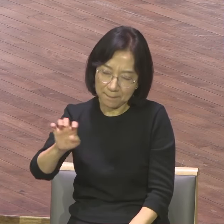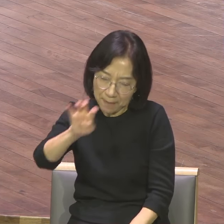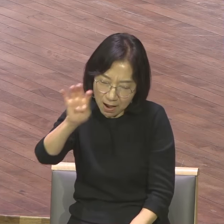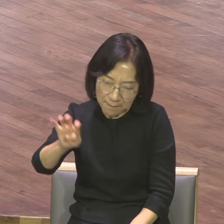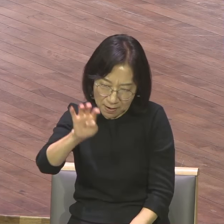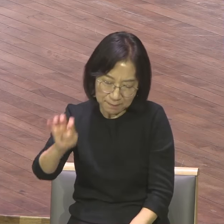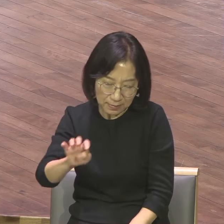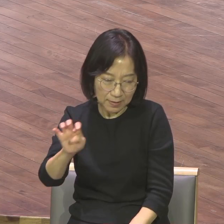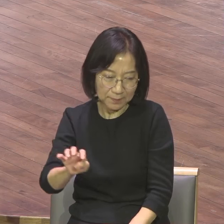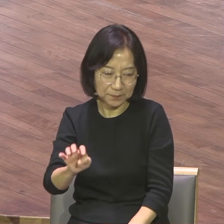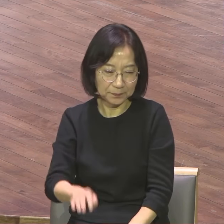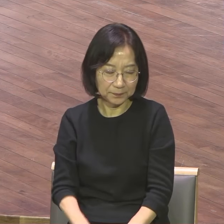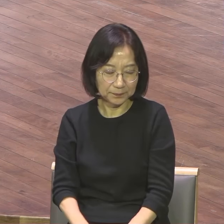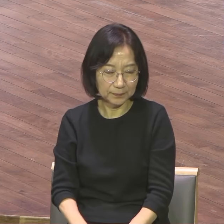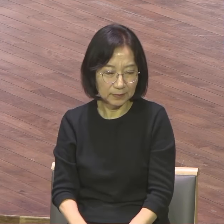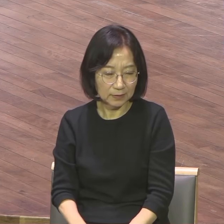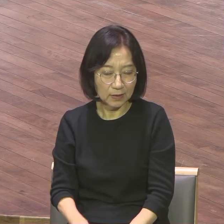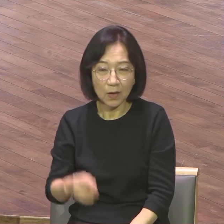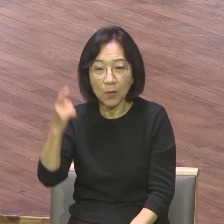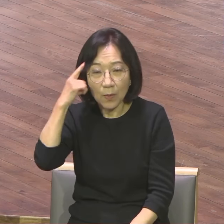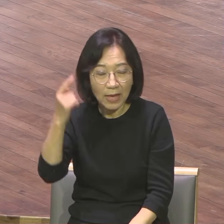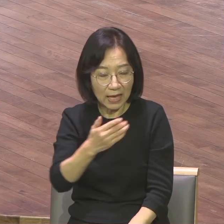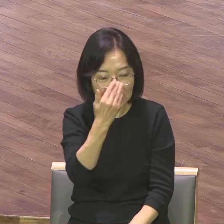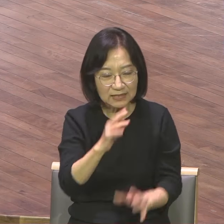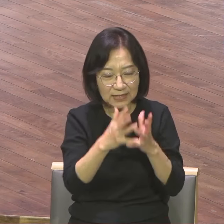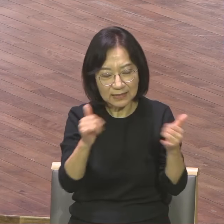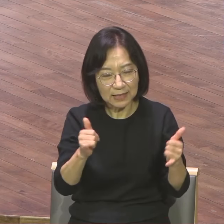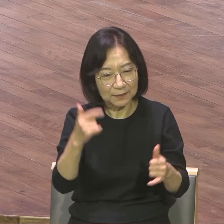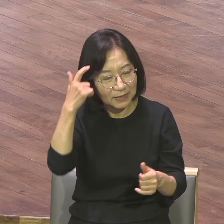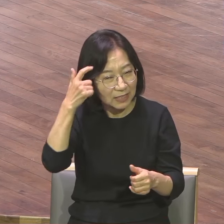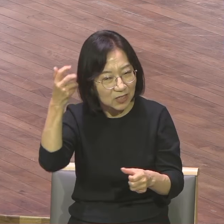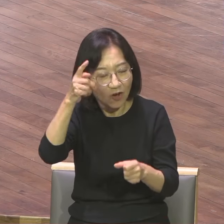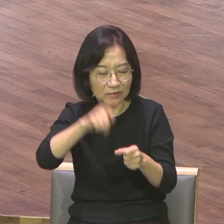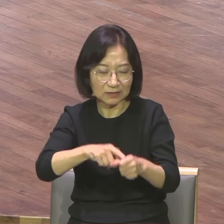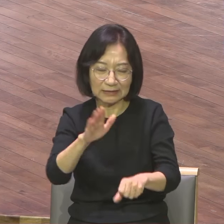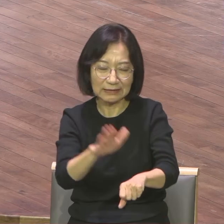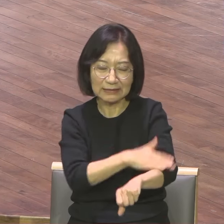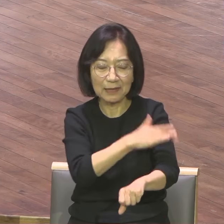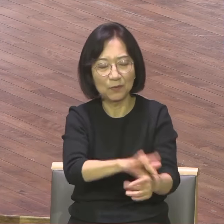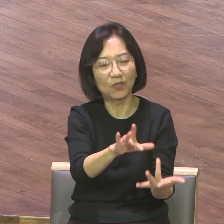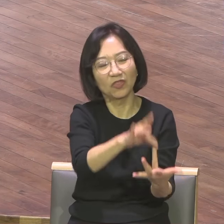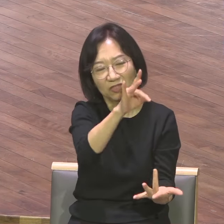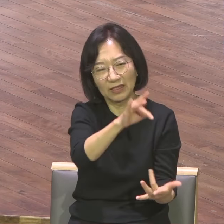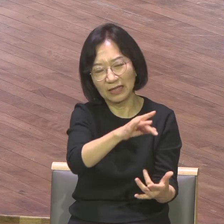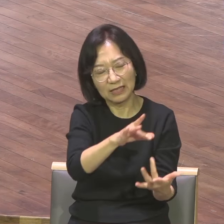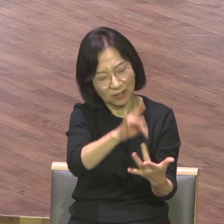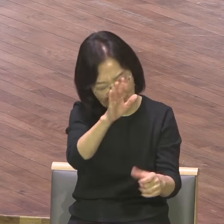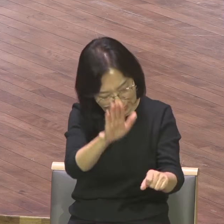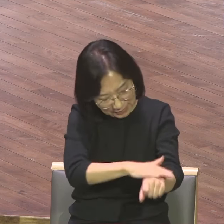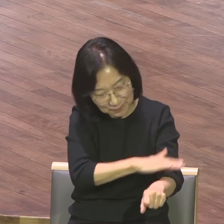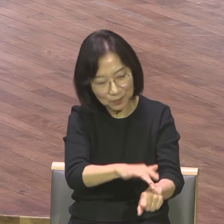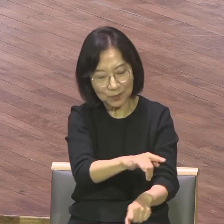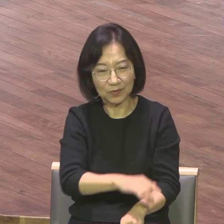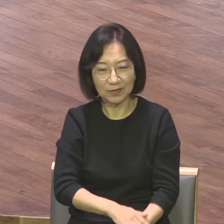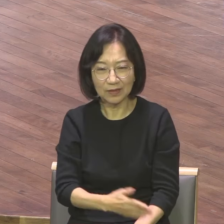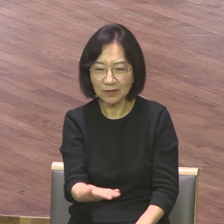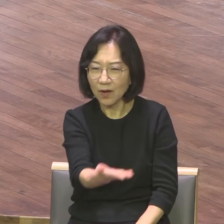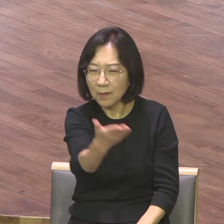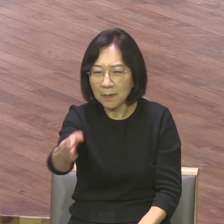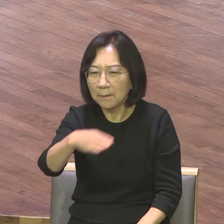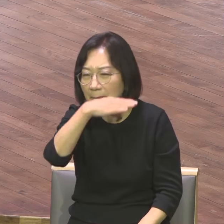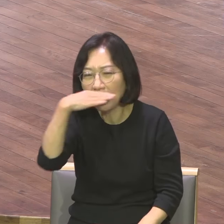그만큼 영적으로 잘못된 선택을 한 거지요. 영적 잘못된 선택 잘해야 됩니다.